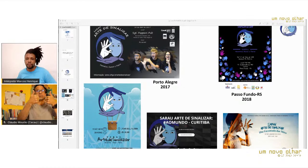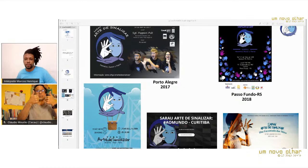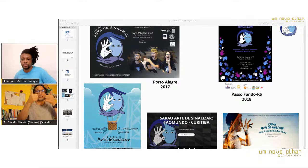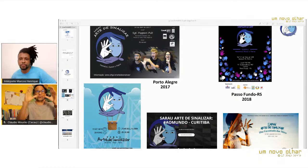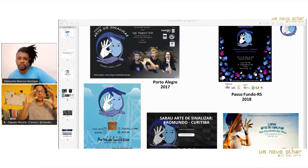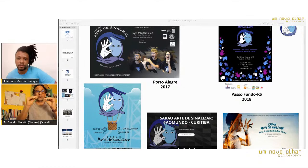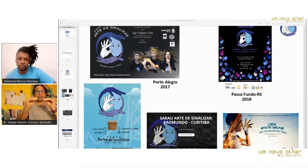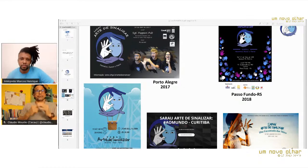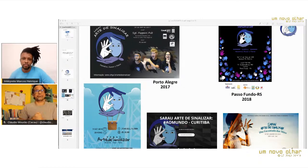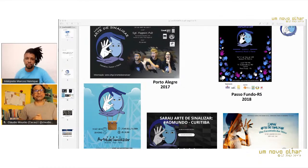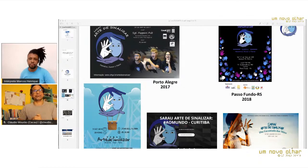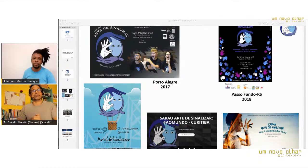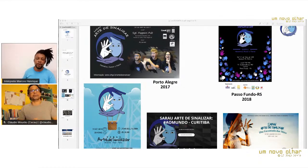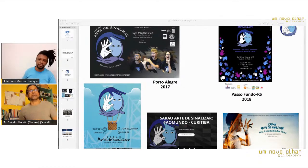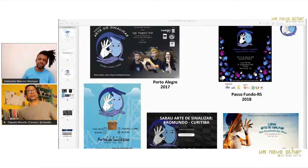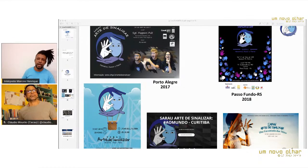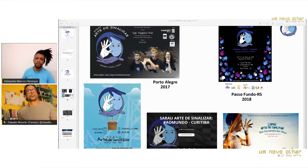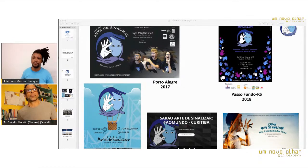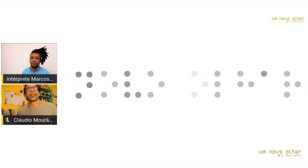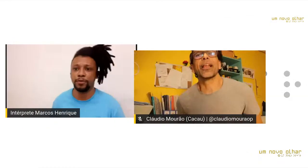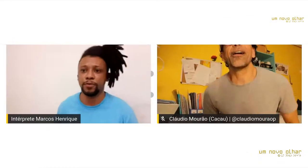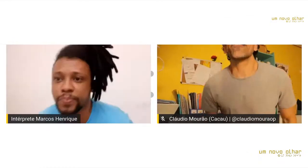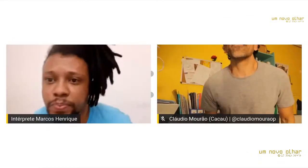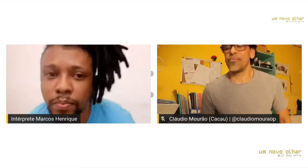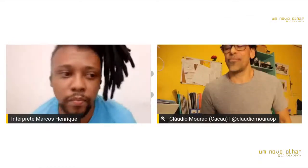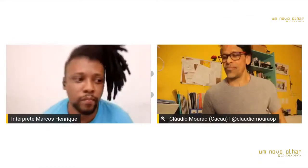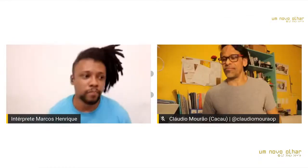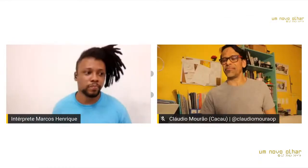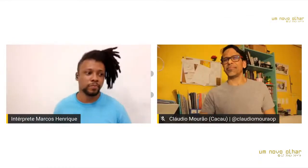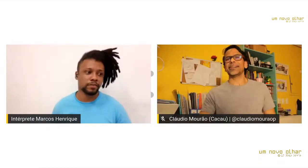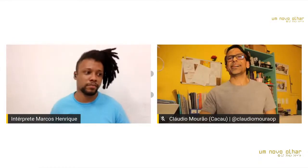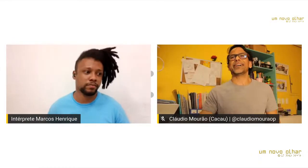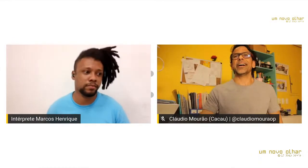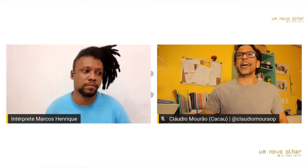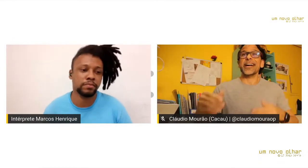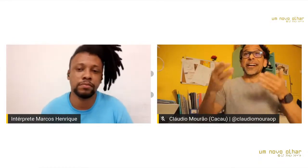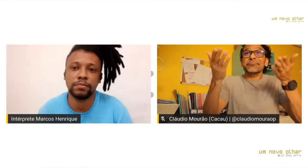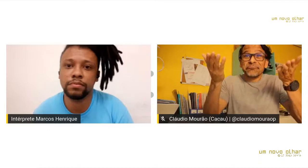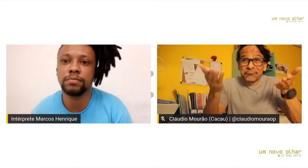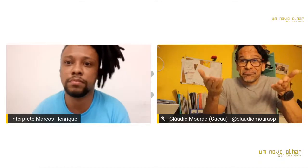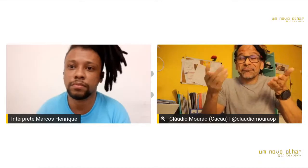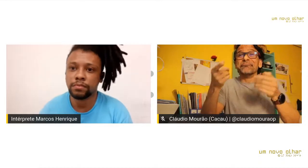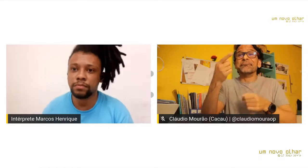E aí e vai fechar por favor